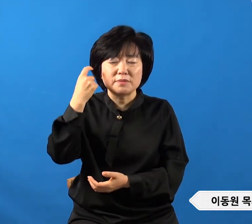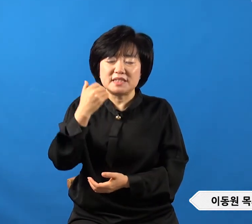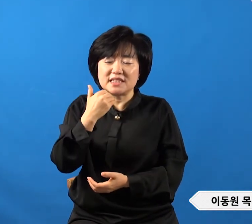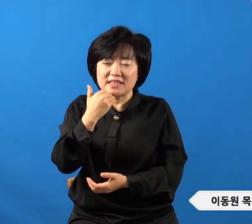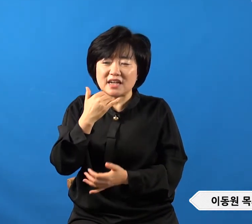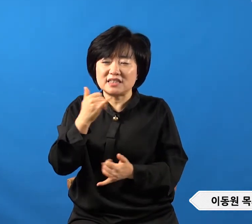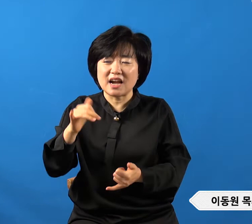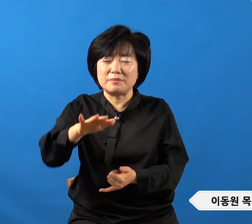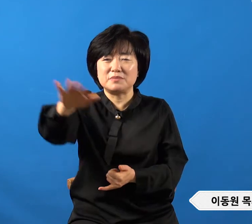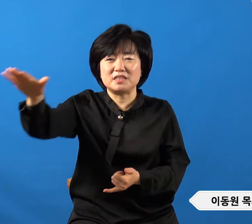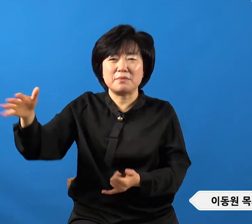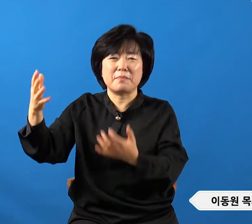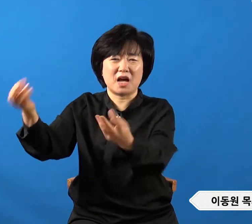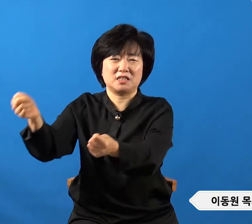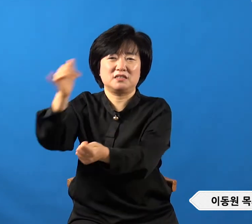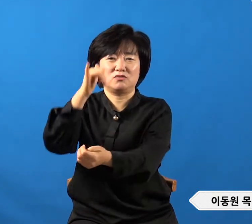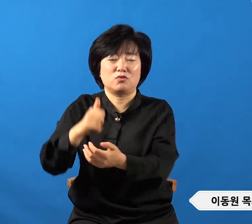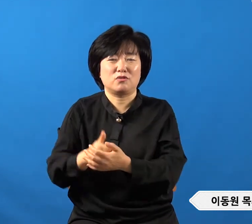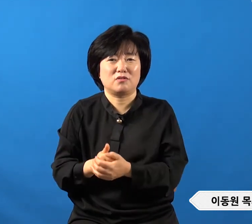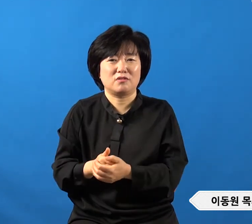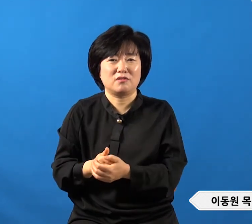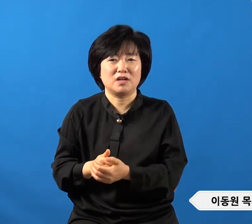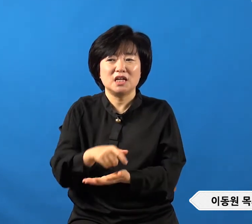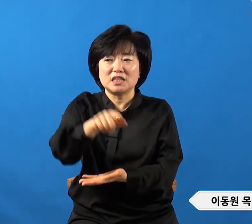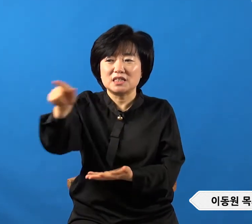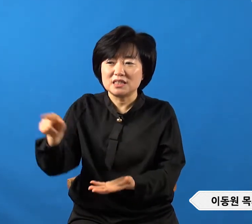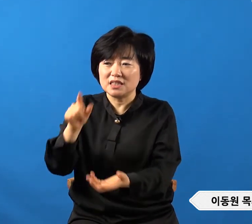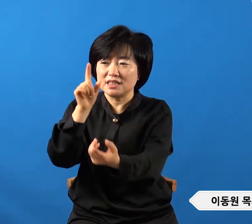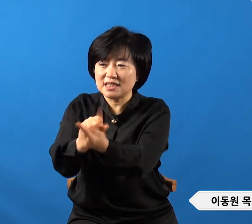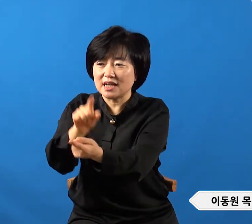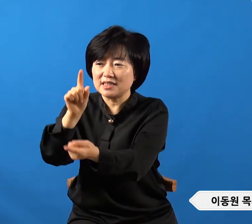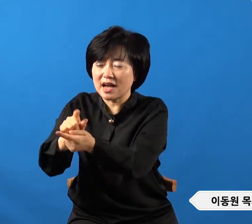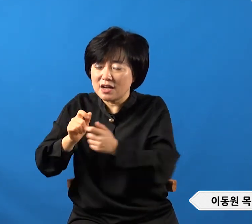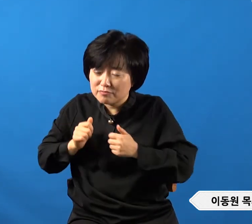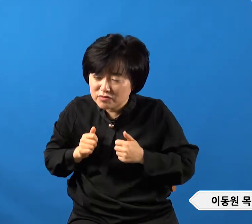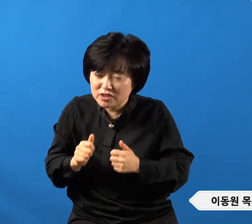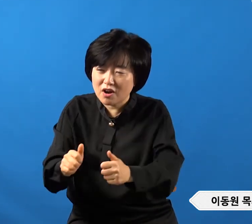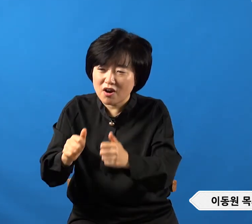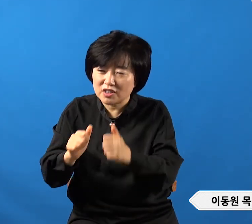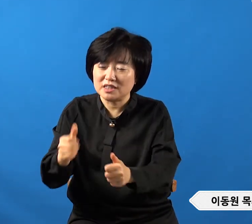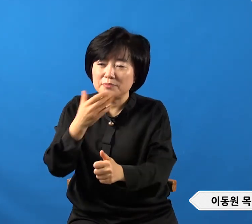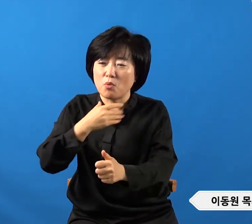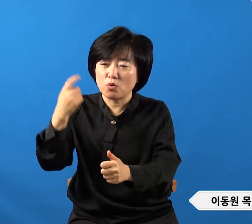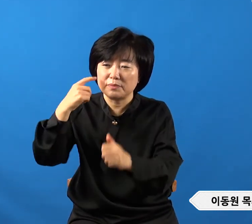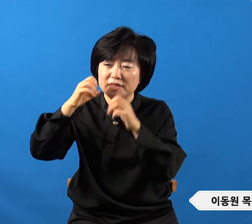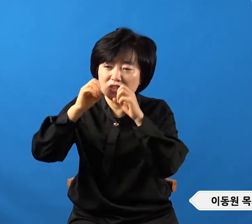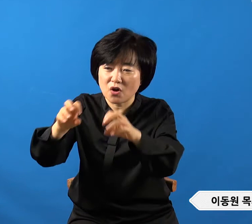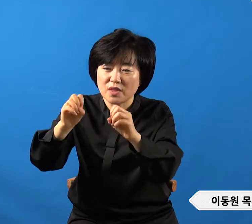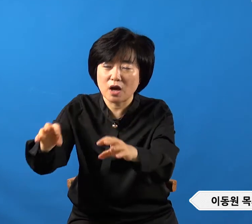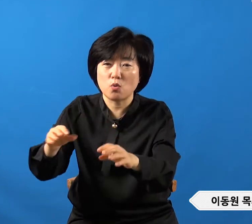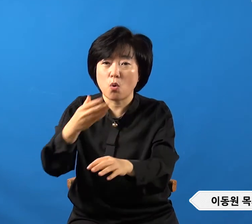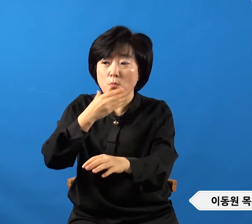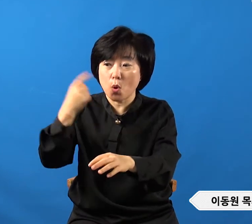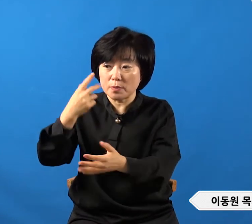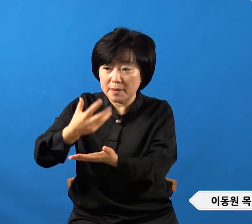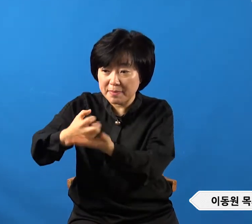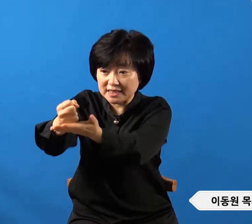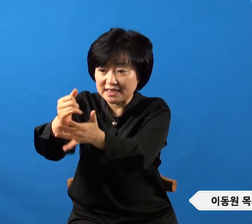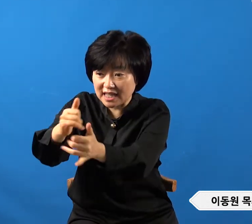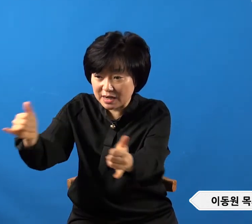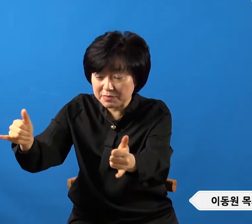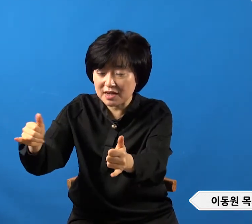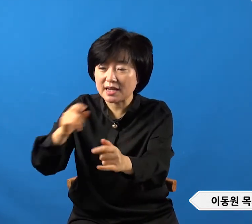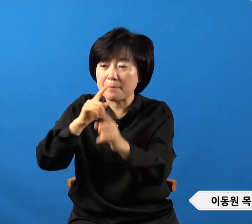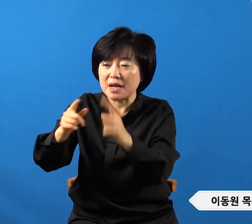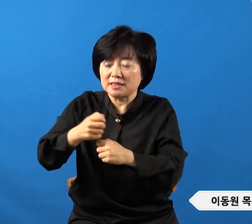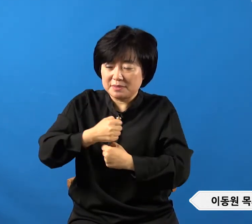사람들이 얼마든지 이 세상에 널려 있습니다. 그들을 찾아 부지런히 복음을 전하고 복음을 받아들인 사람들에게